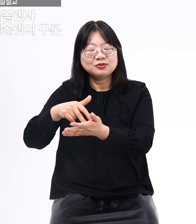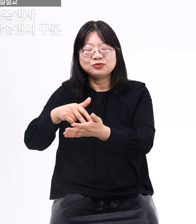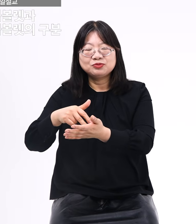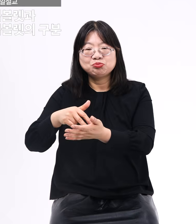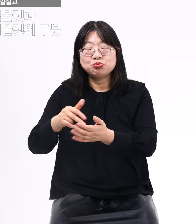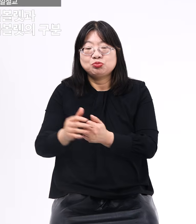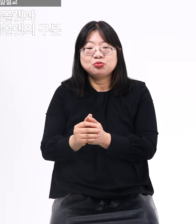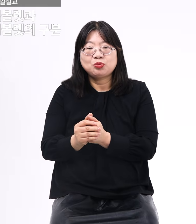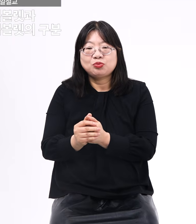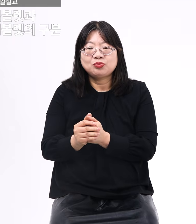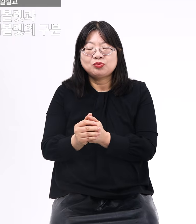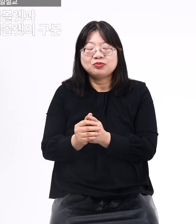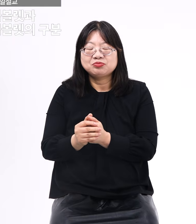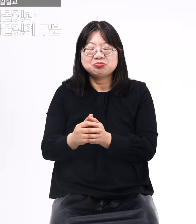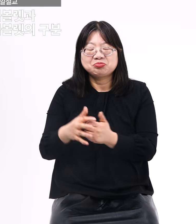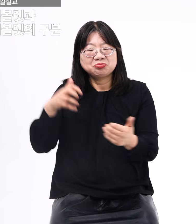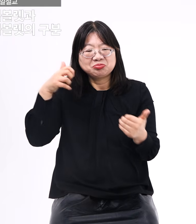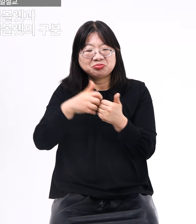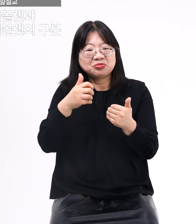성경을 한번 볼까요?